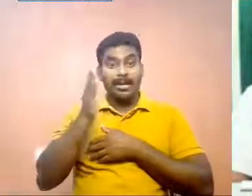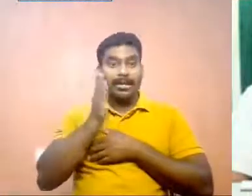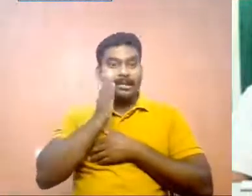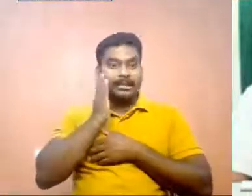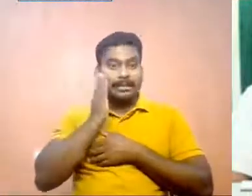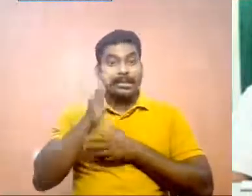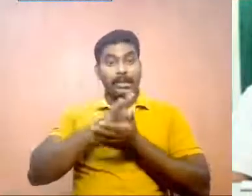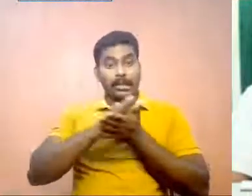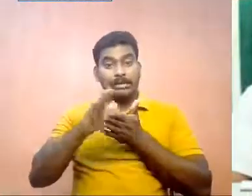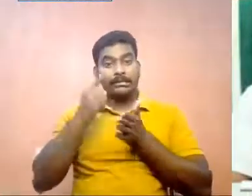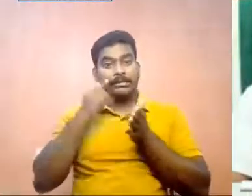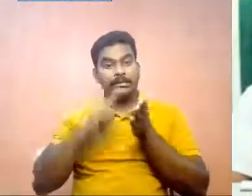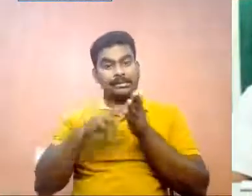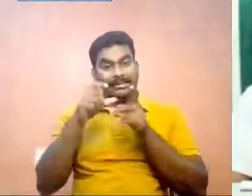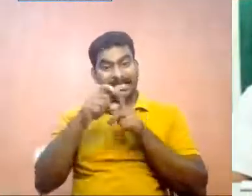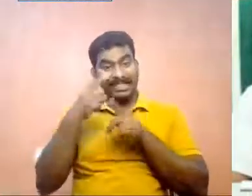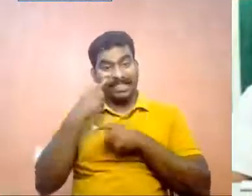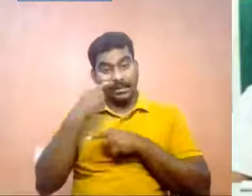ആരോഗ്യ പ്രവർത്തകരെ